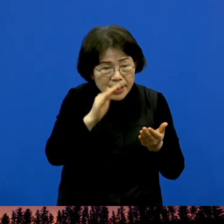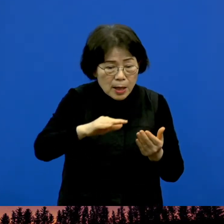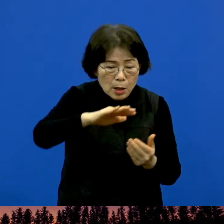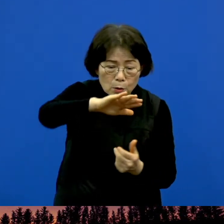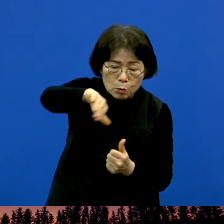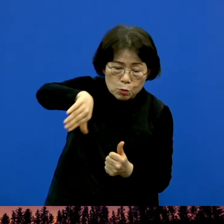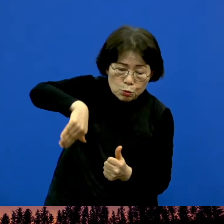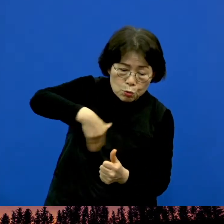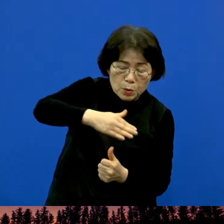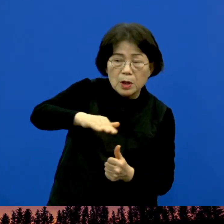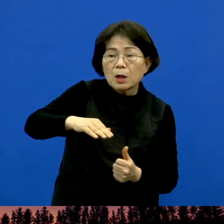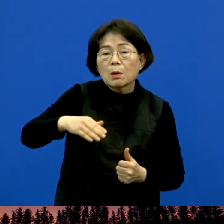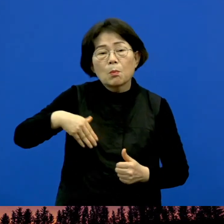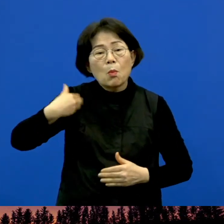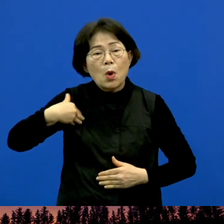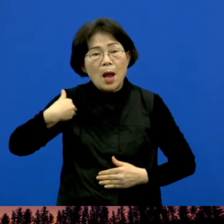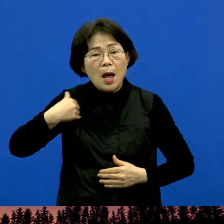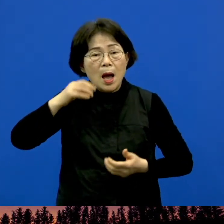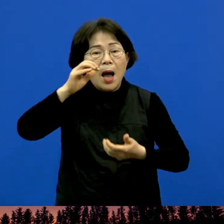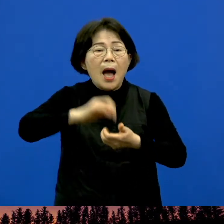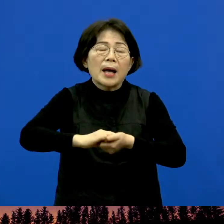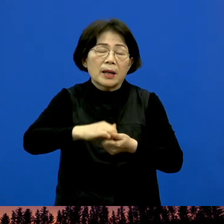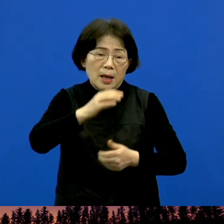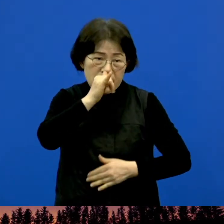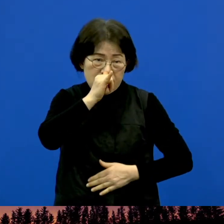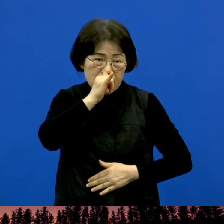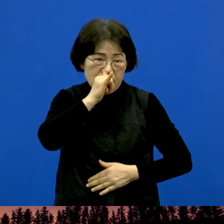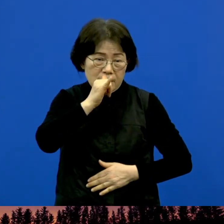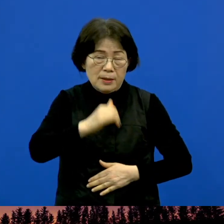몰라. 한계에 부딪히는 거죠.